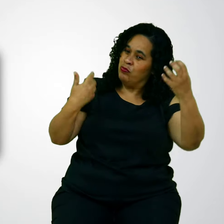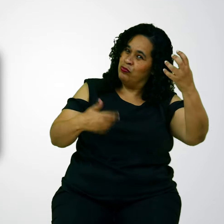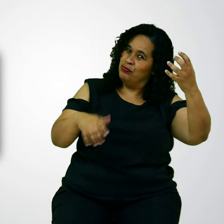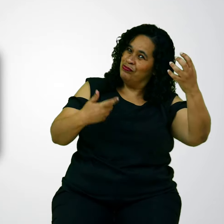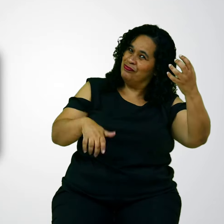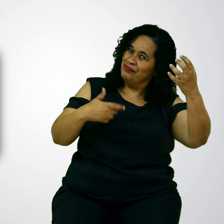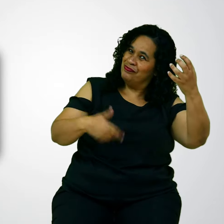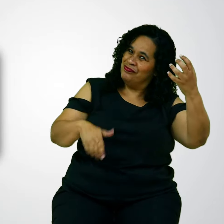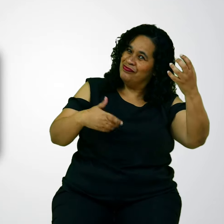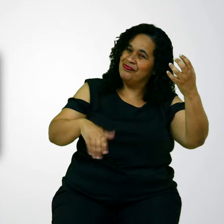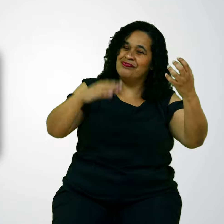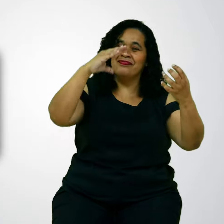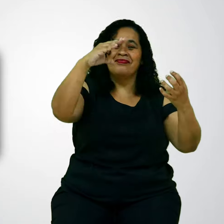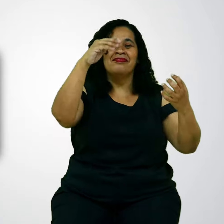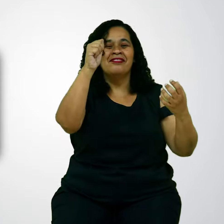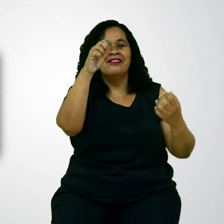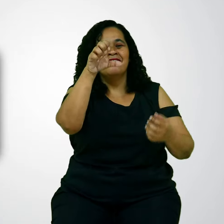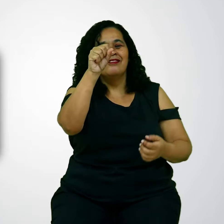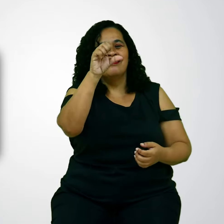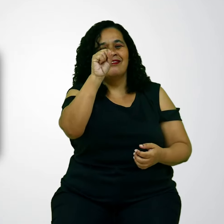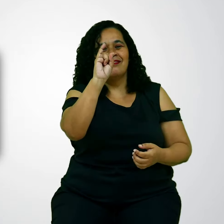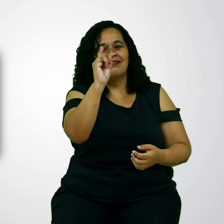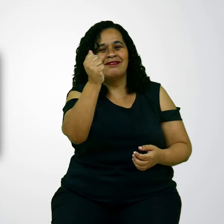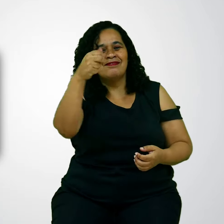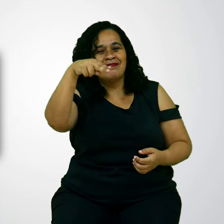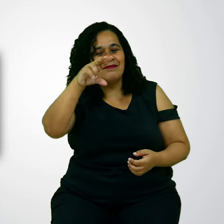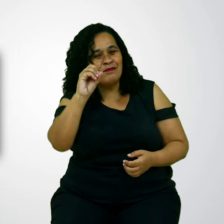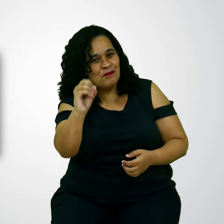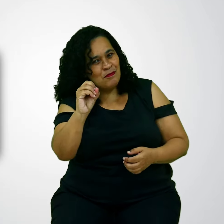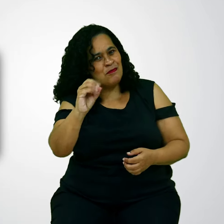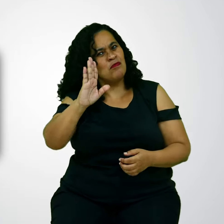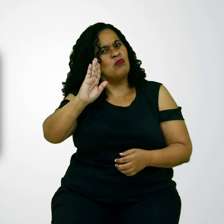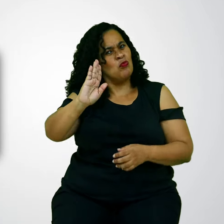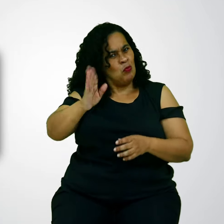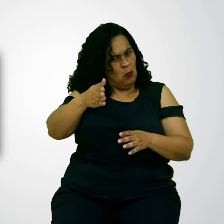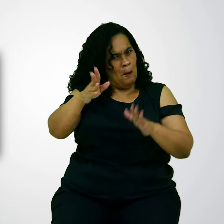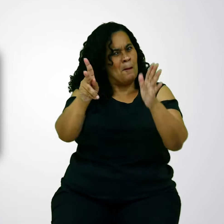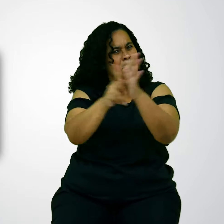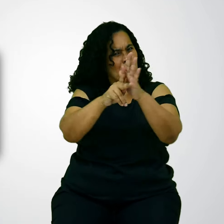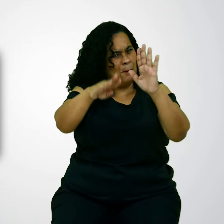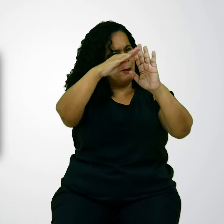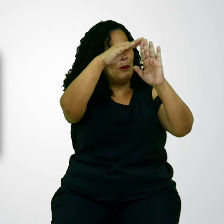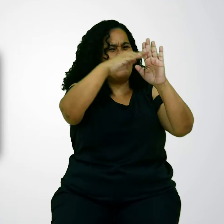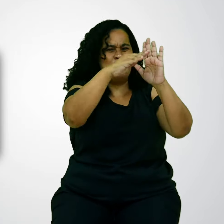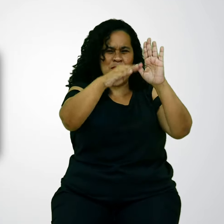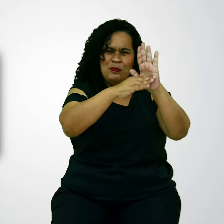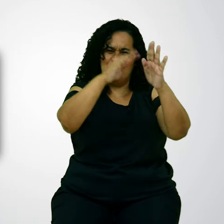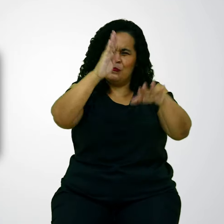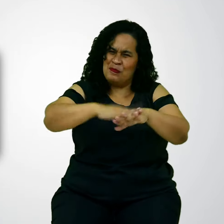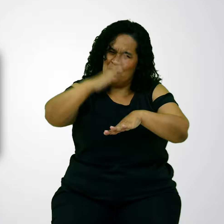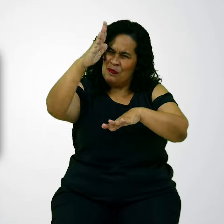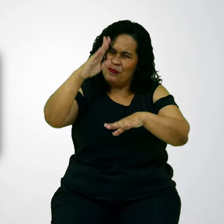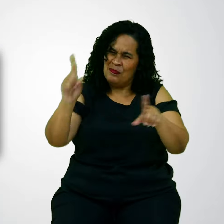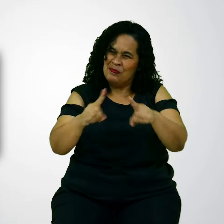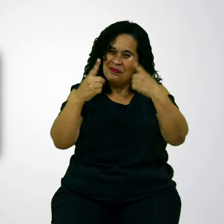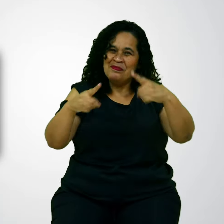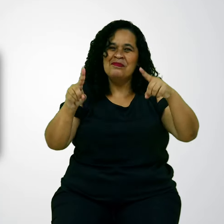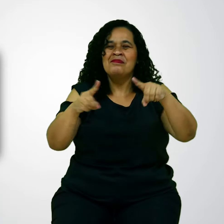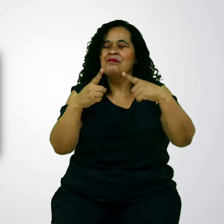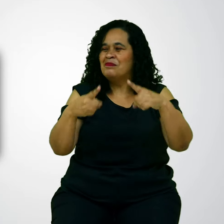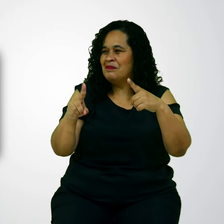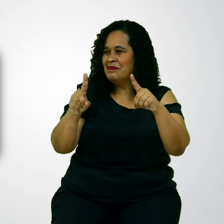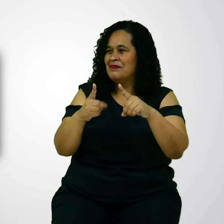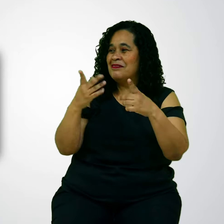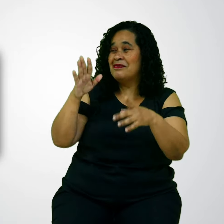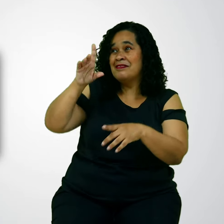violeiro oficial aqui do programa Mais Que Som. Prazer ter vocês todos aqui, que Deus nos ajude aí nesse papo, né, pastor? É